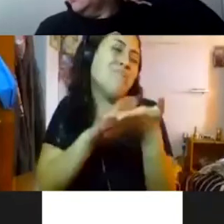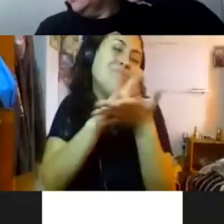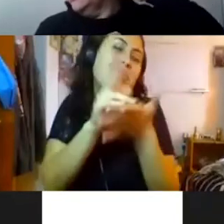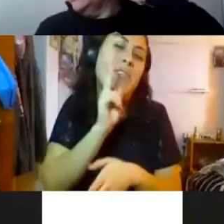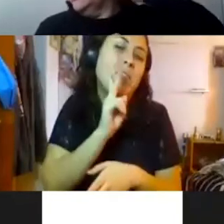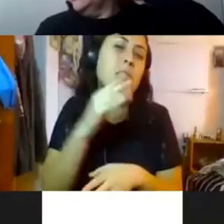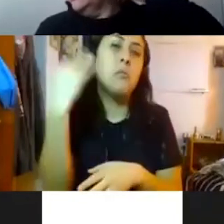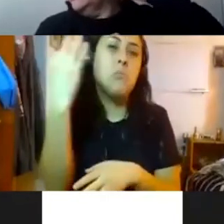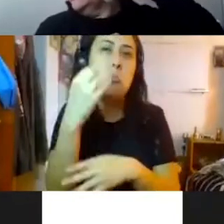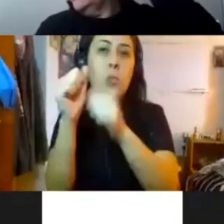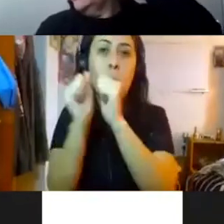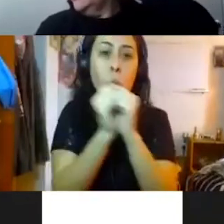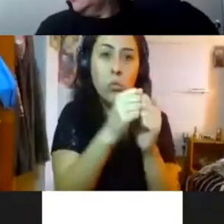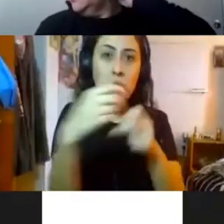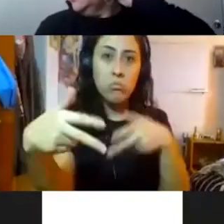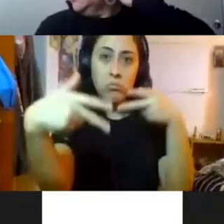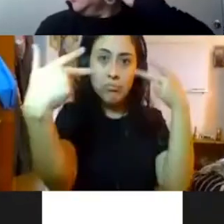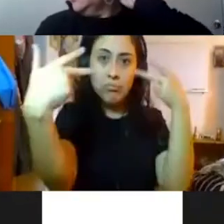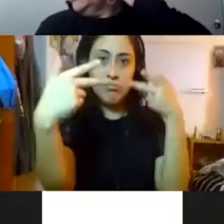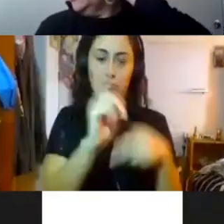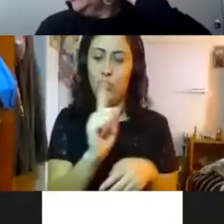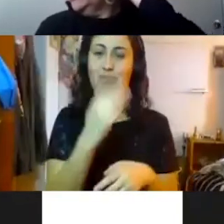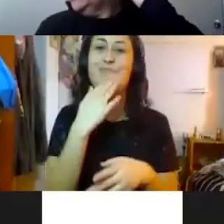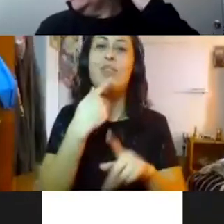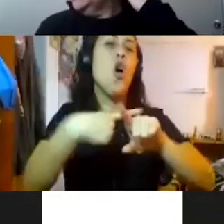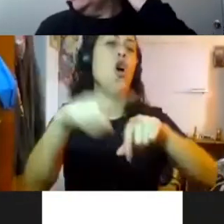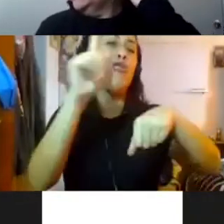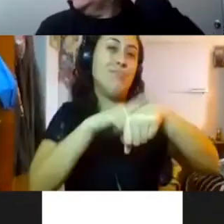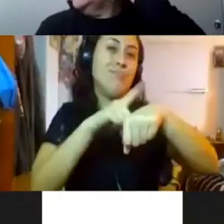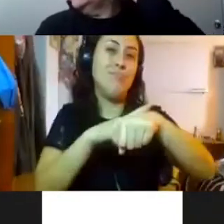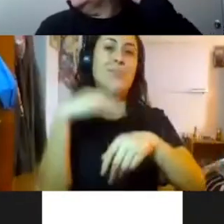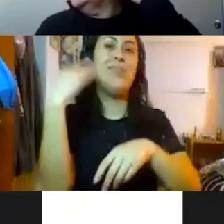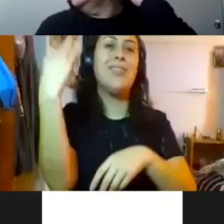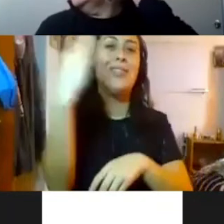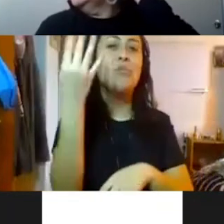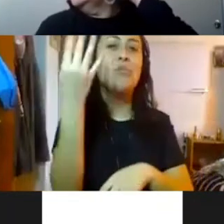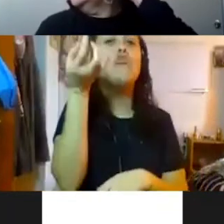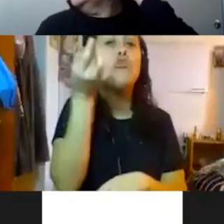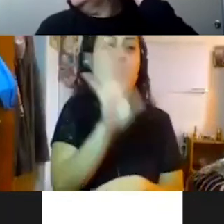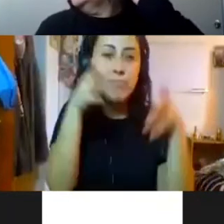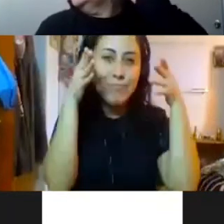otro espacio en donde nos estamos reuniendo solamente para